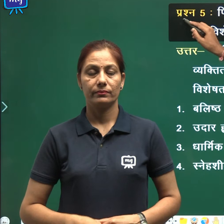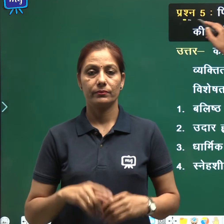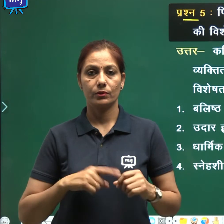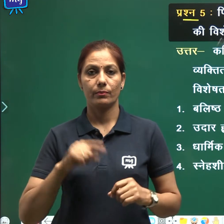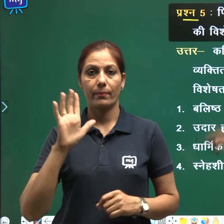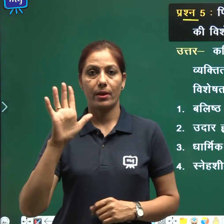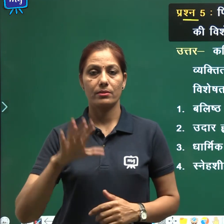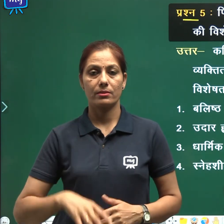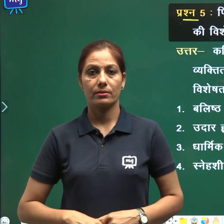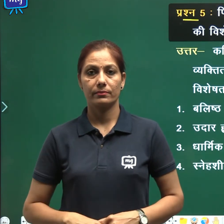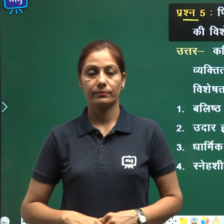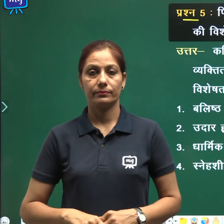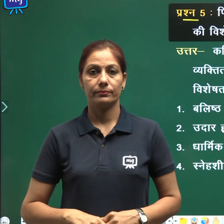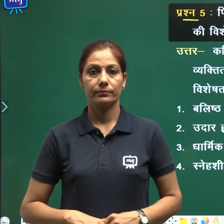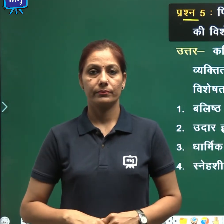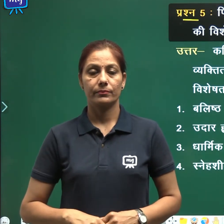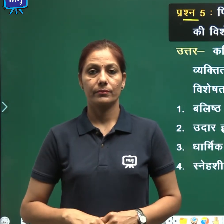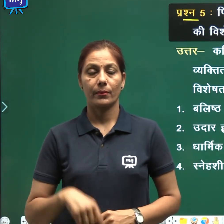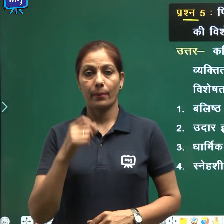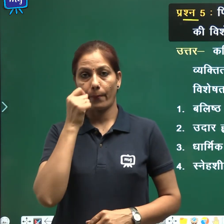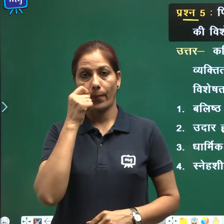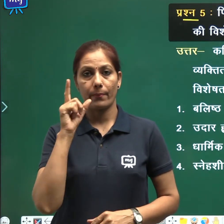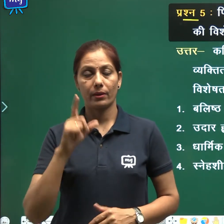प्रश्न 5, पिताजी के